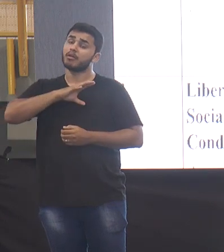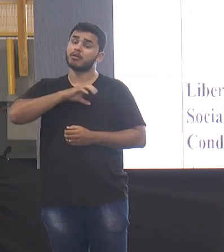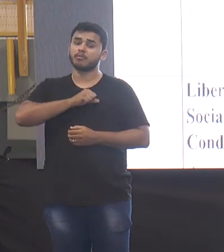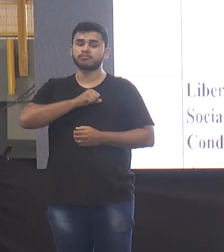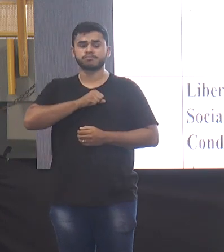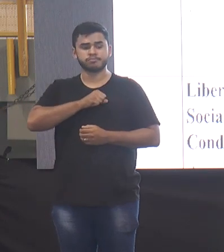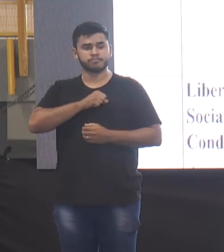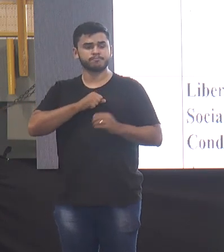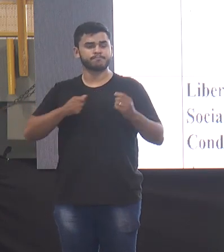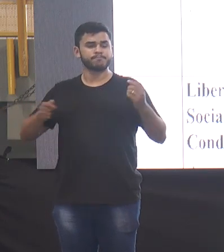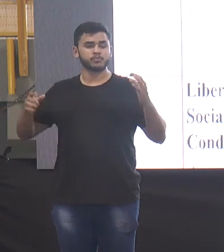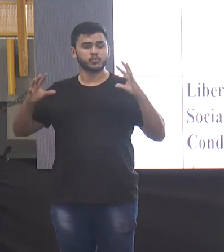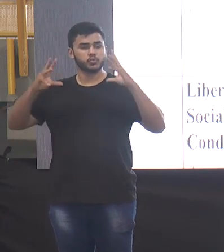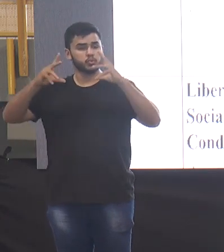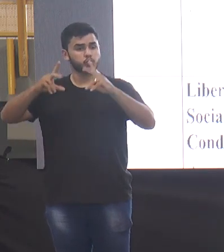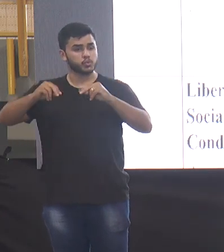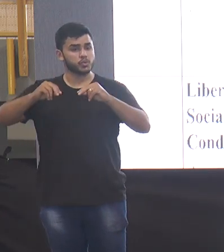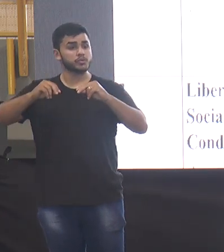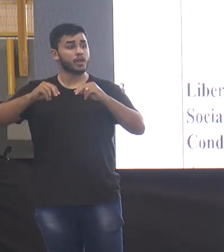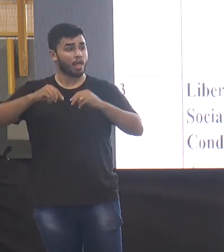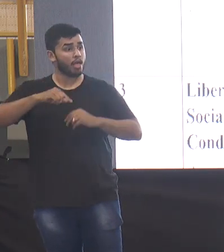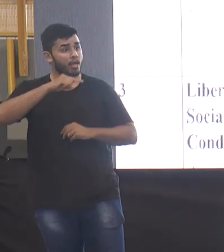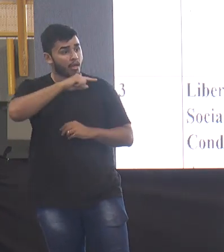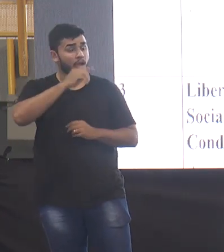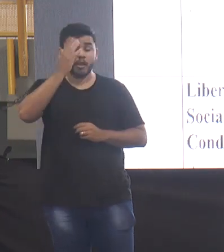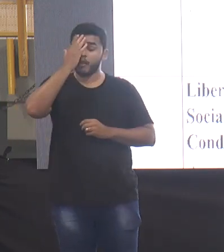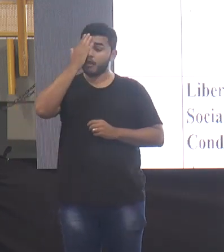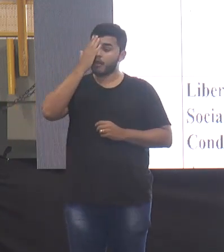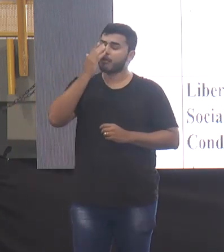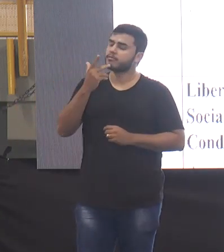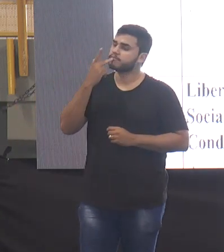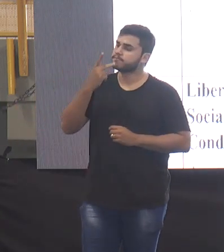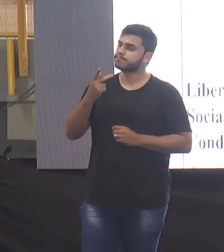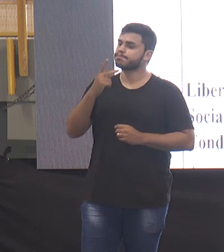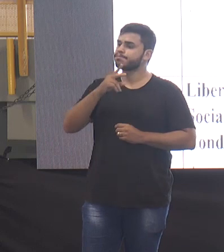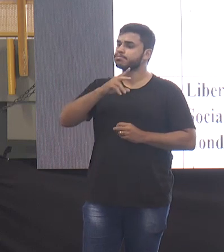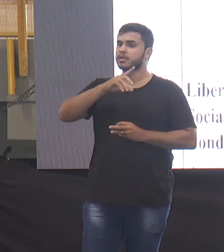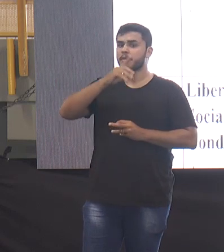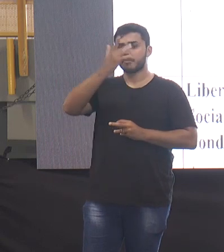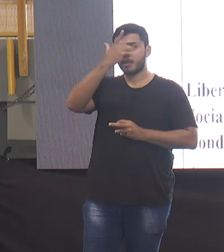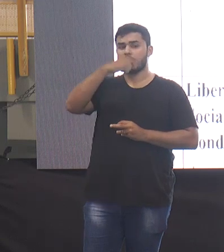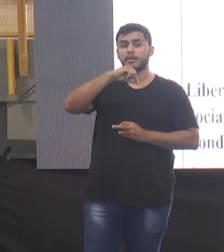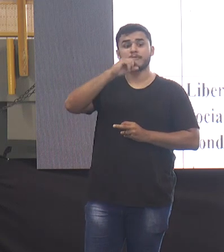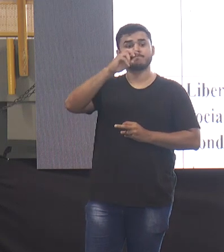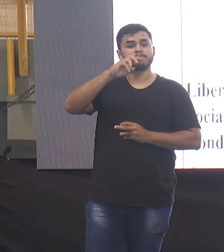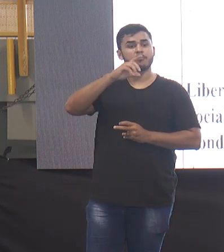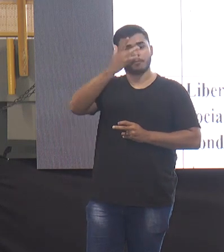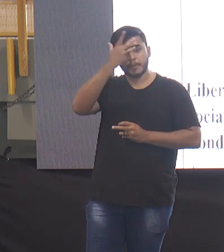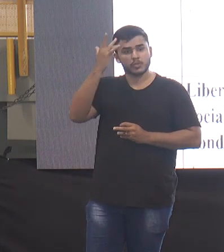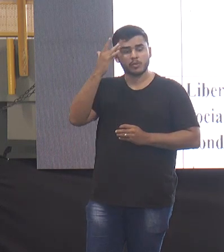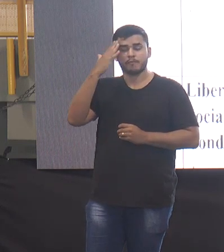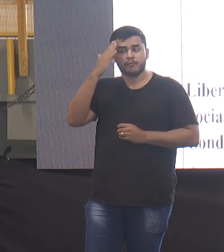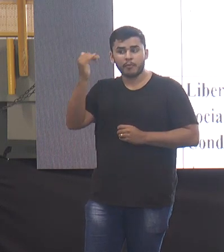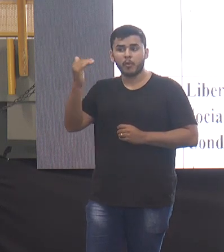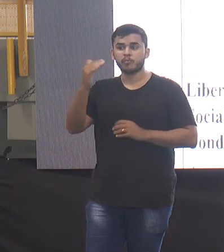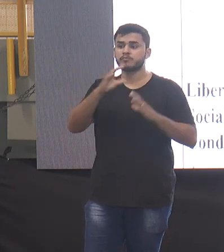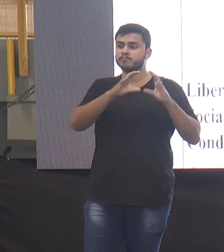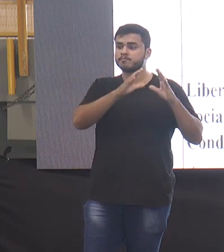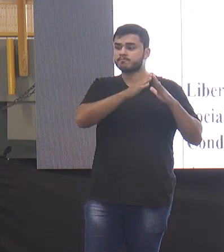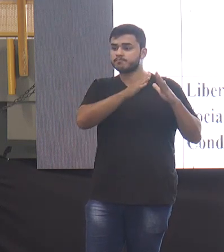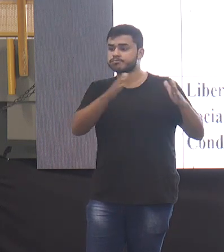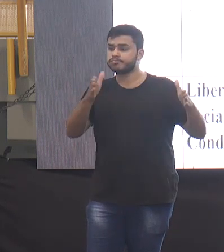Então veja, cada geração tem um grande nome e cada geração tem um